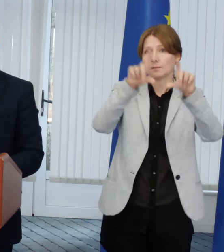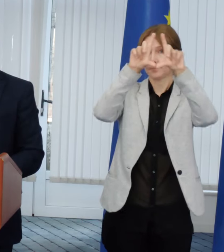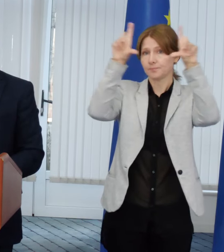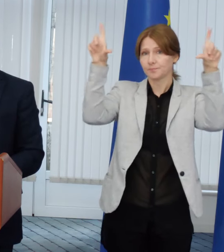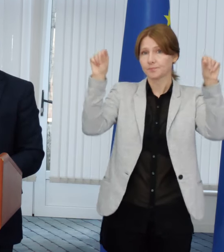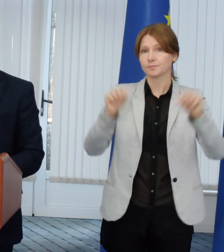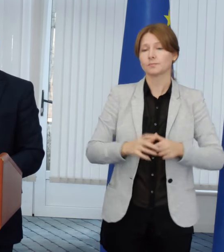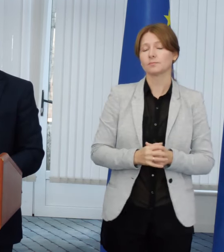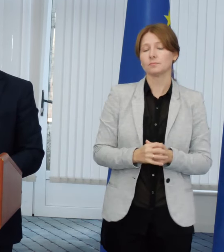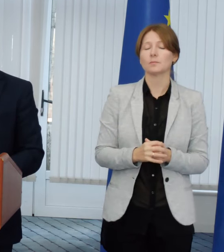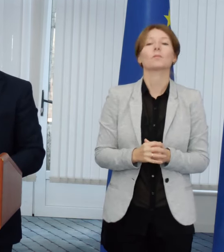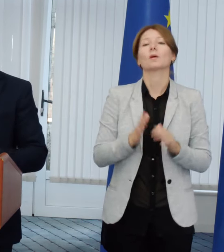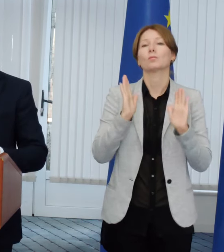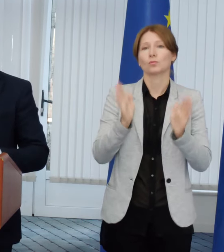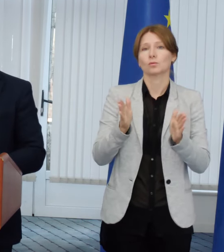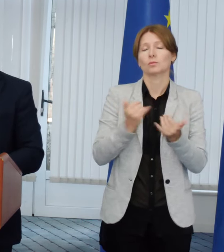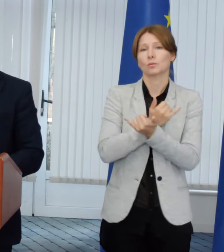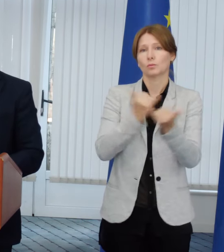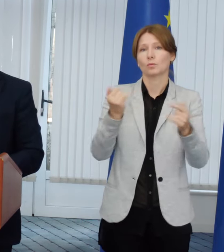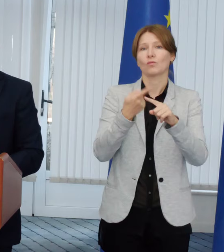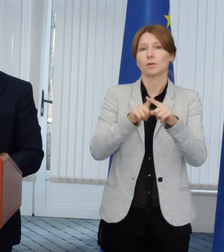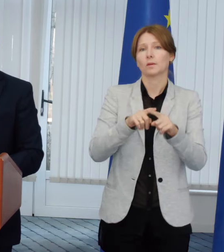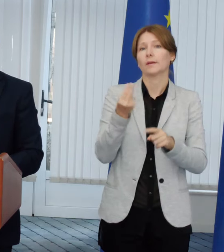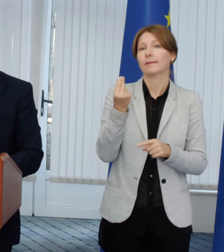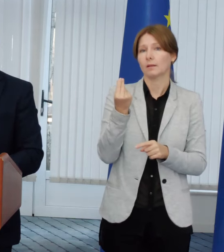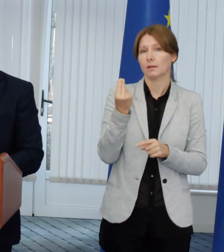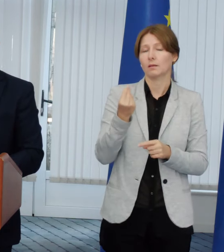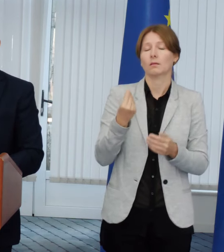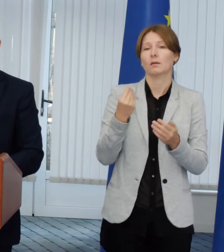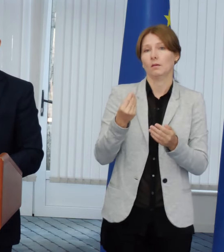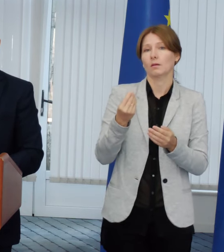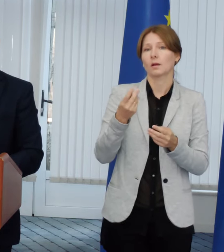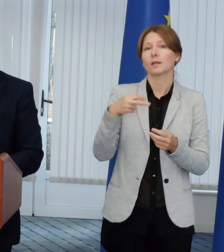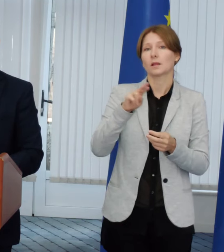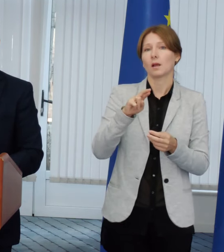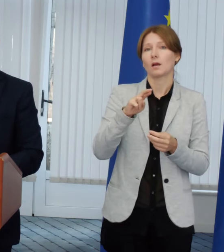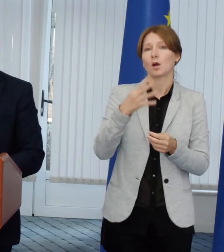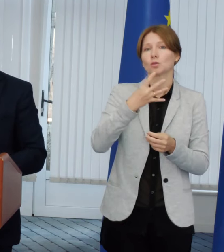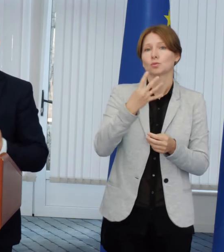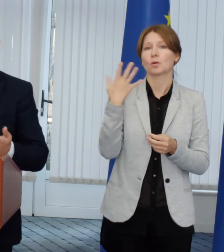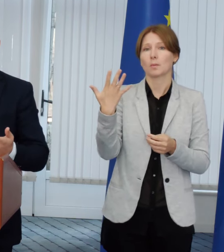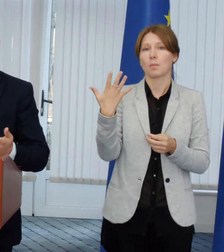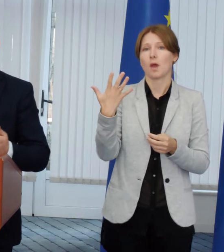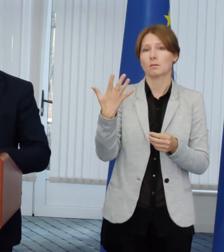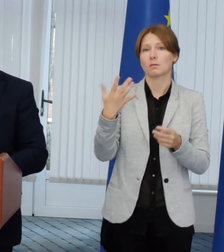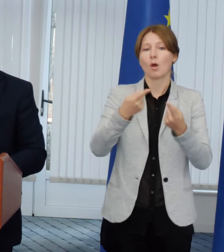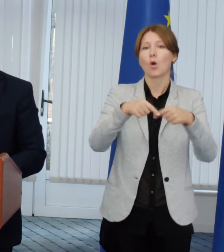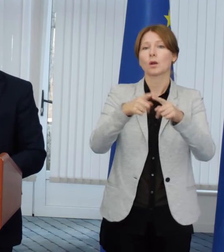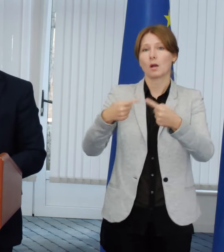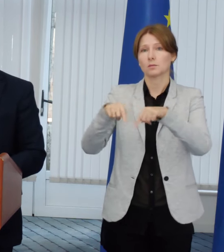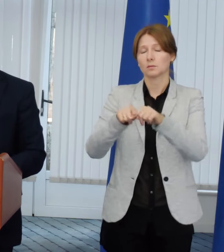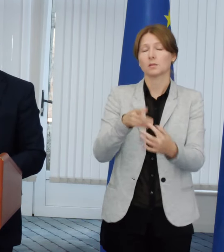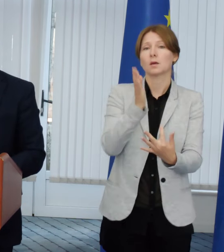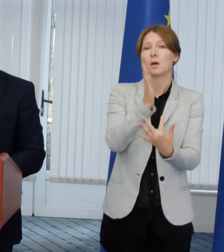vom mobiliza aceste resurse pentru intervenții în 45 din ele, deci aproximativ